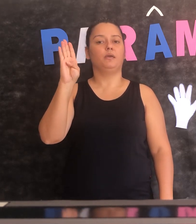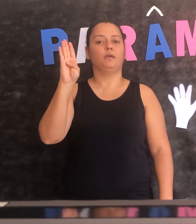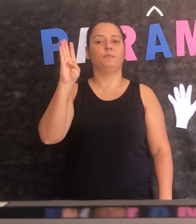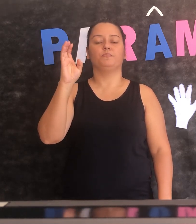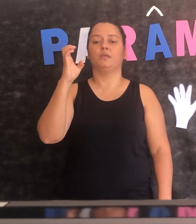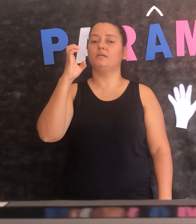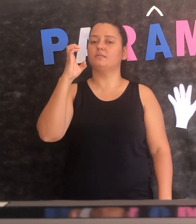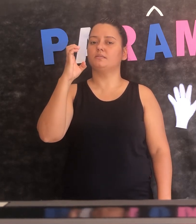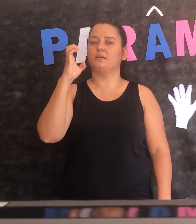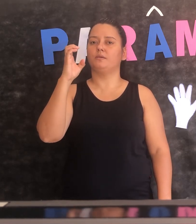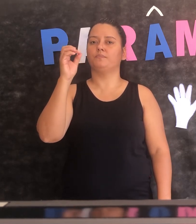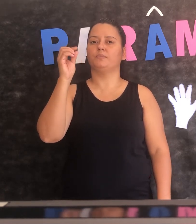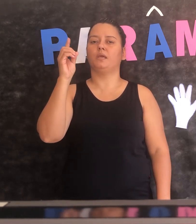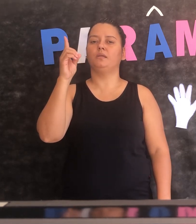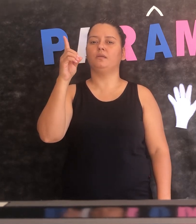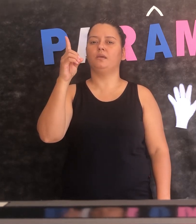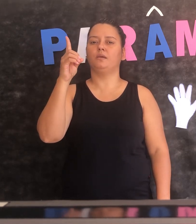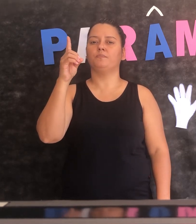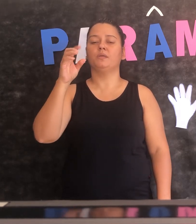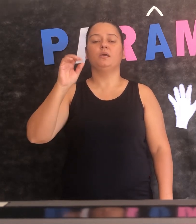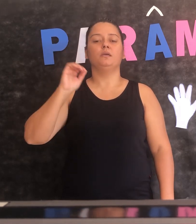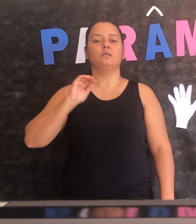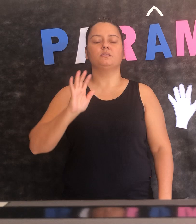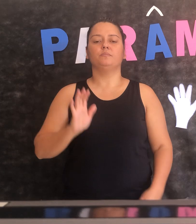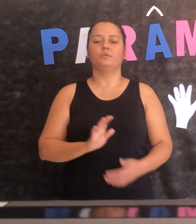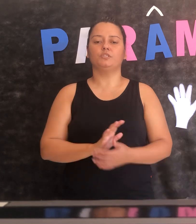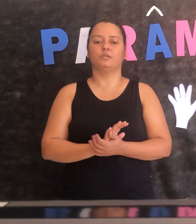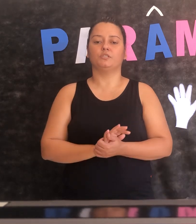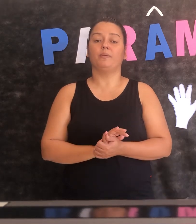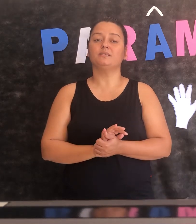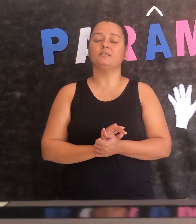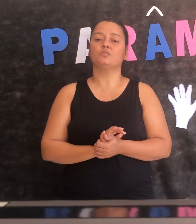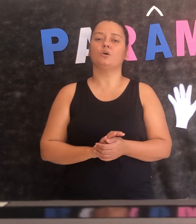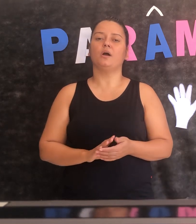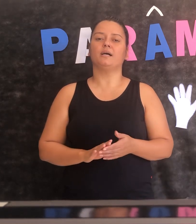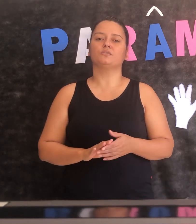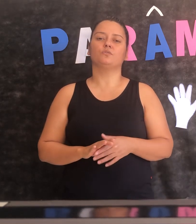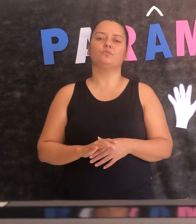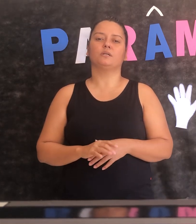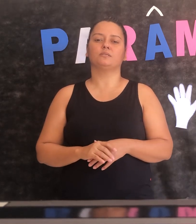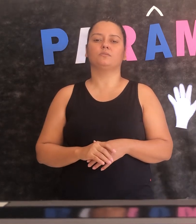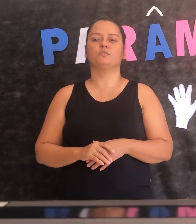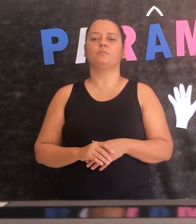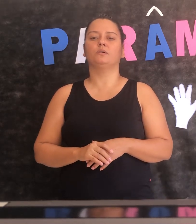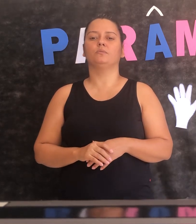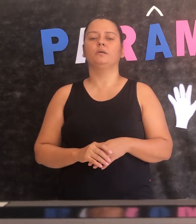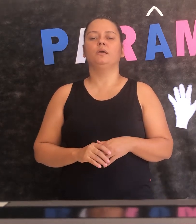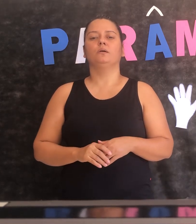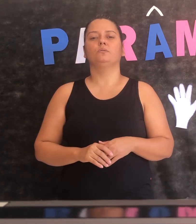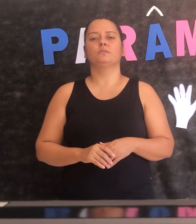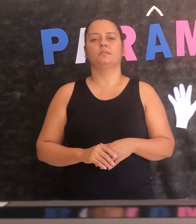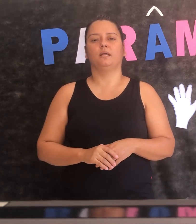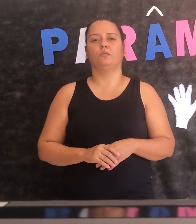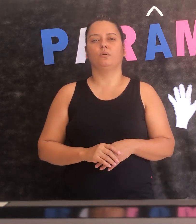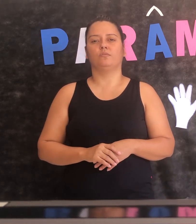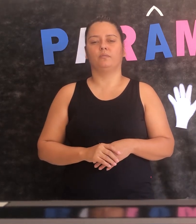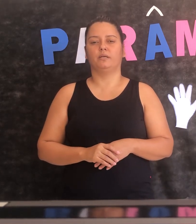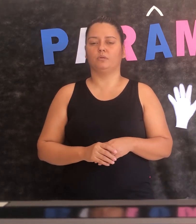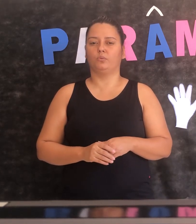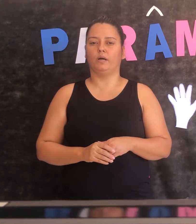B, em C, em D e assim por diante. Mas é só as configurações de mão do sinal do alfabeto manual